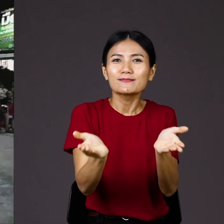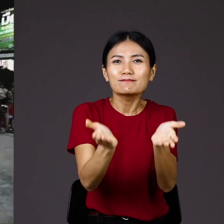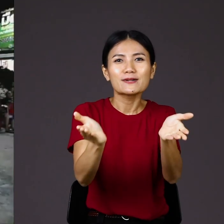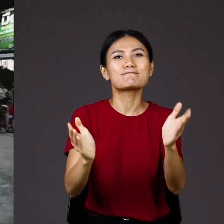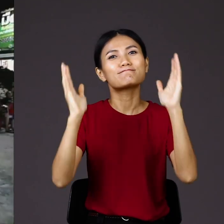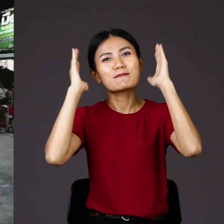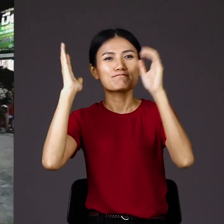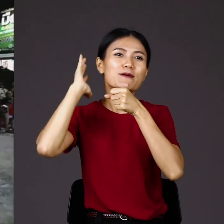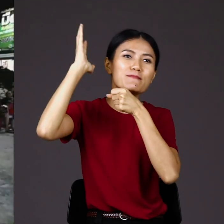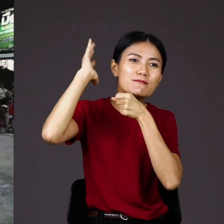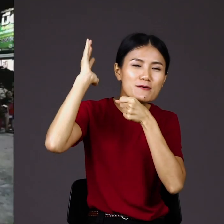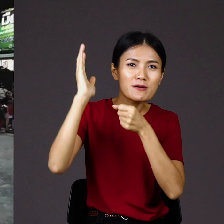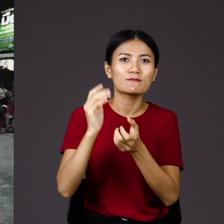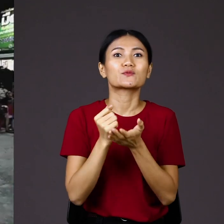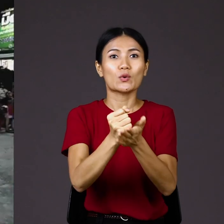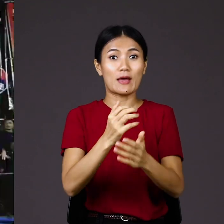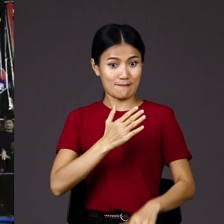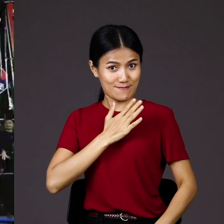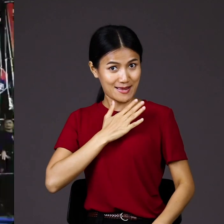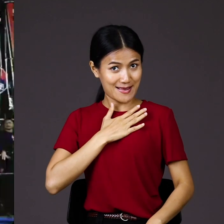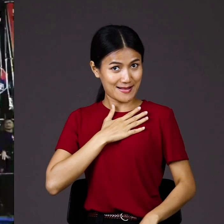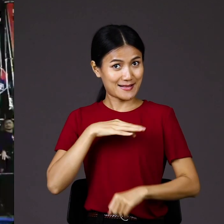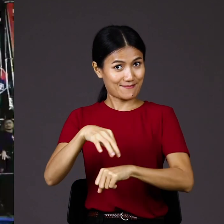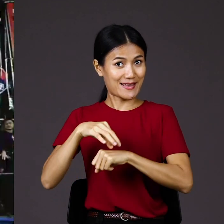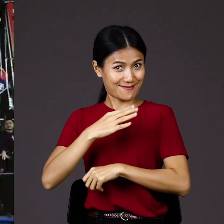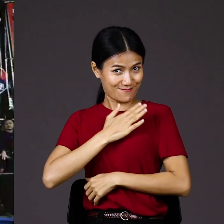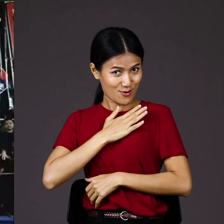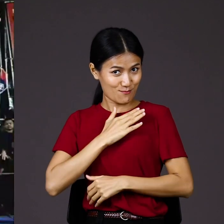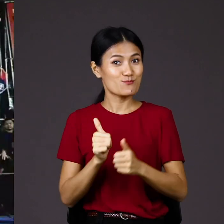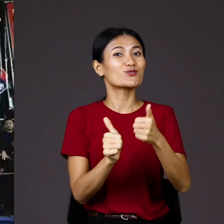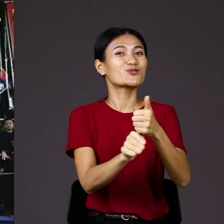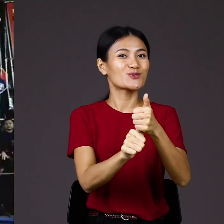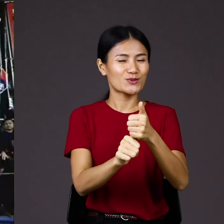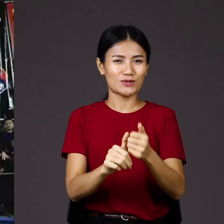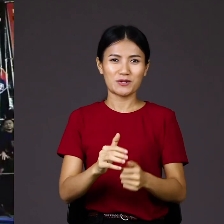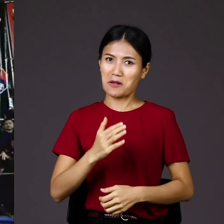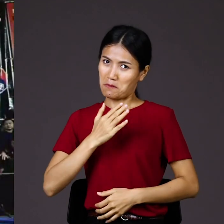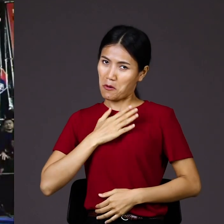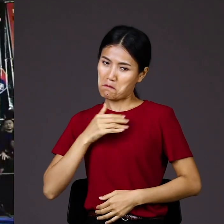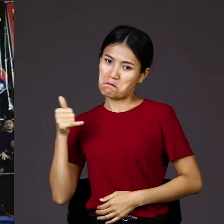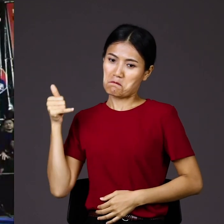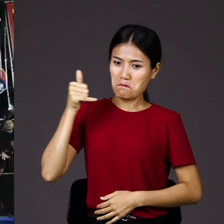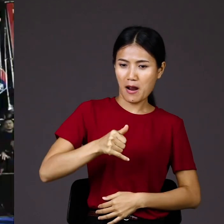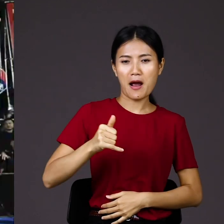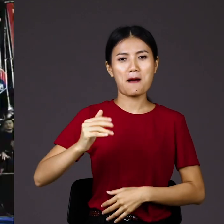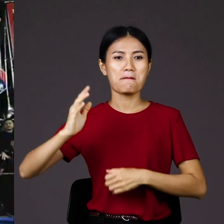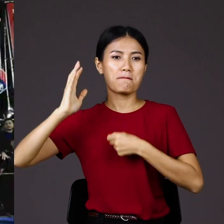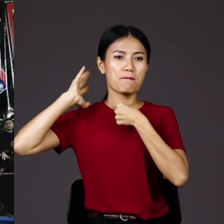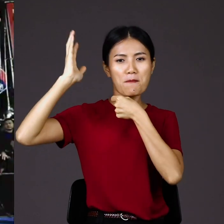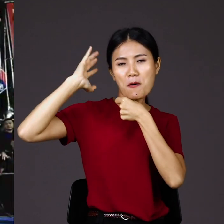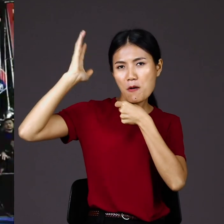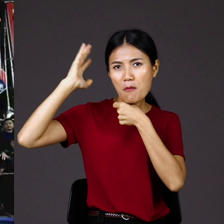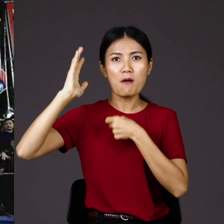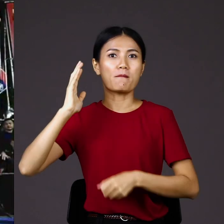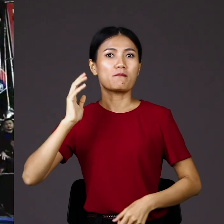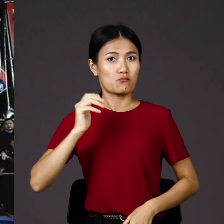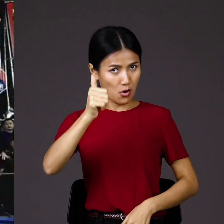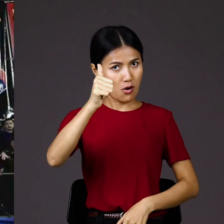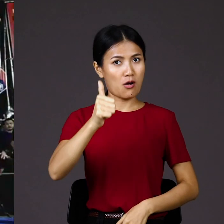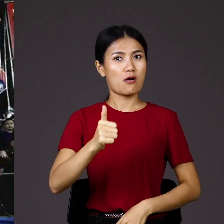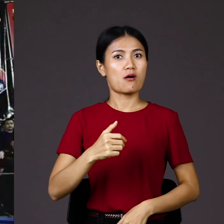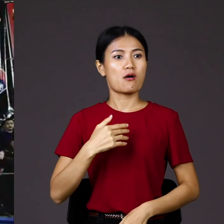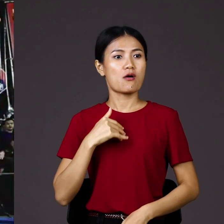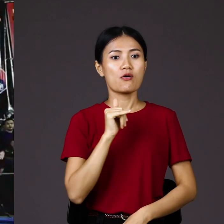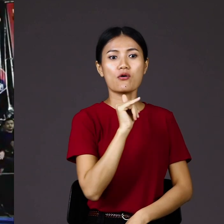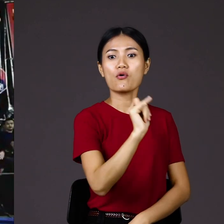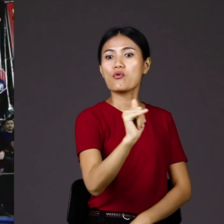ไอ้ตำแหน่งแบบนี้ทำให้ผมได้มาที่นี่ทำให้ผมได้ปราศัยต่อหน้าพี่น้องทำให้ผมได้ตระเวนหา